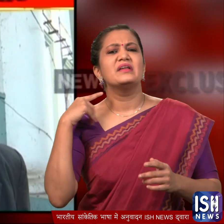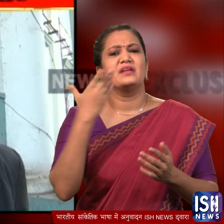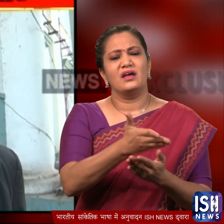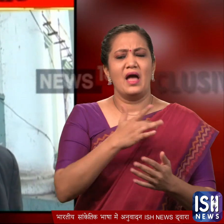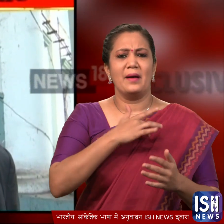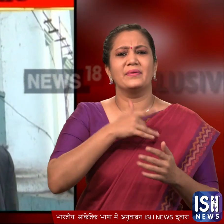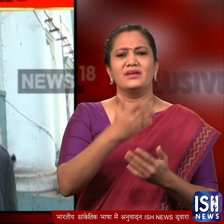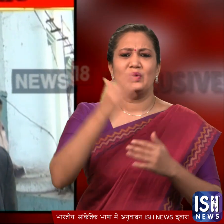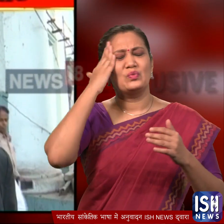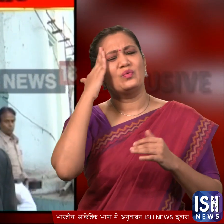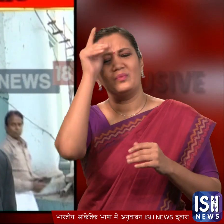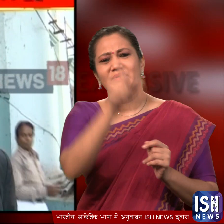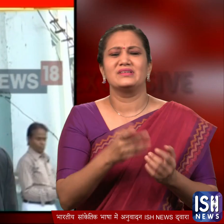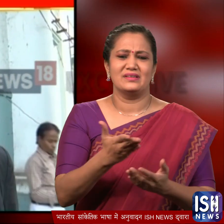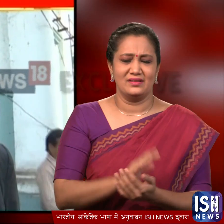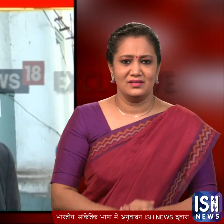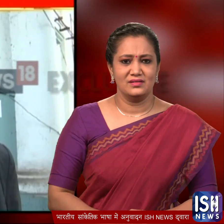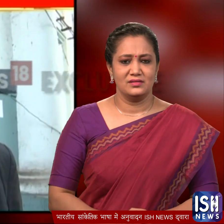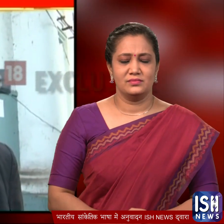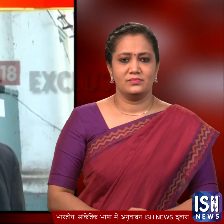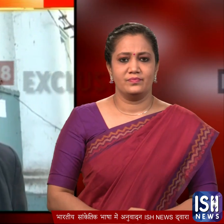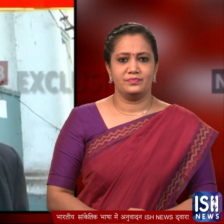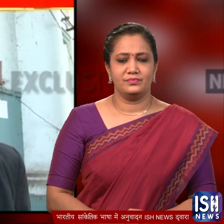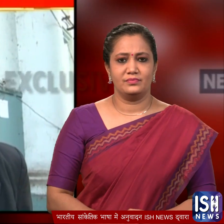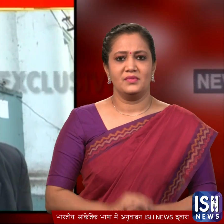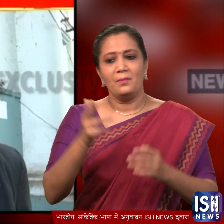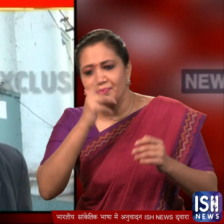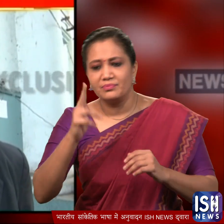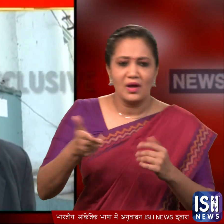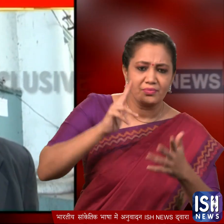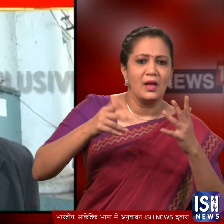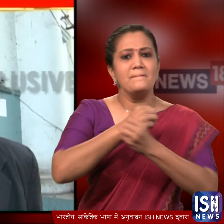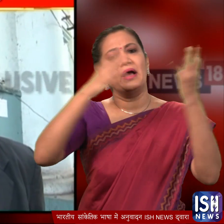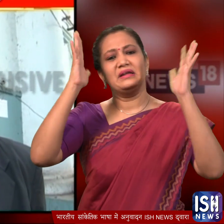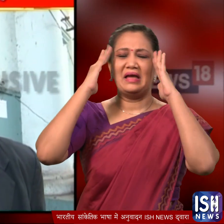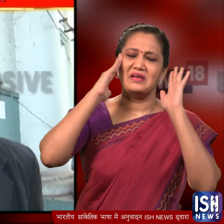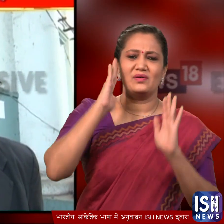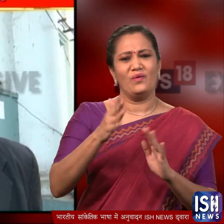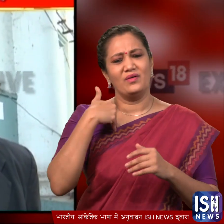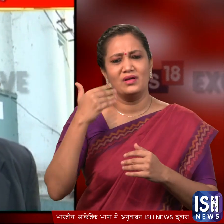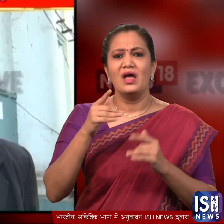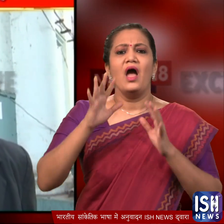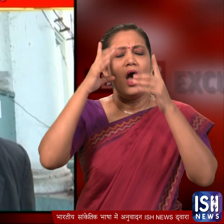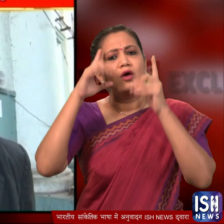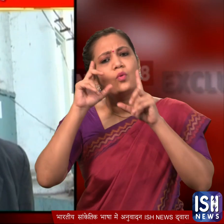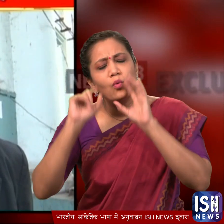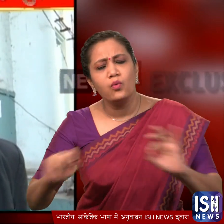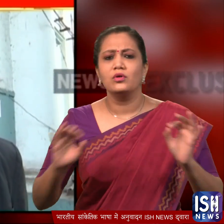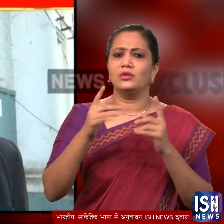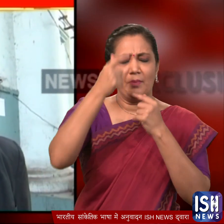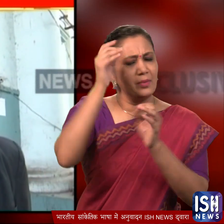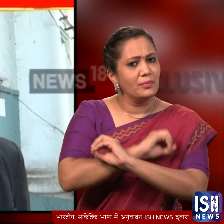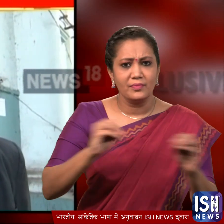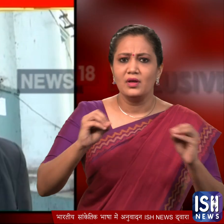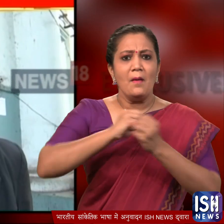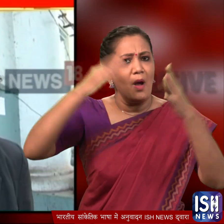है उसको बारे में हमको पता है, जो ये सब बम बंदूक लेके पार्टी करता है। हम लोग तो पेन से काम करते हैं,